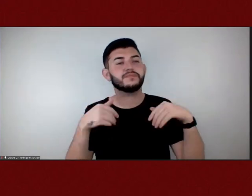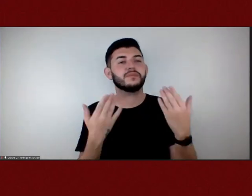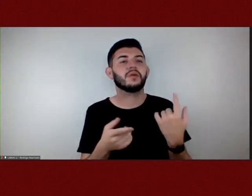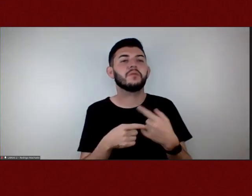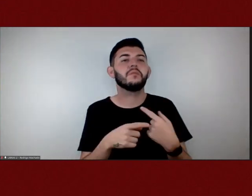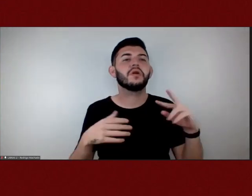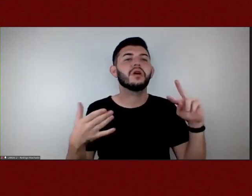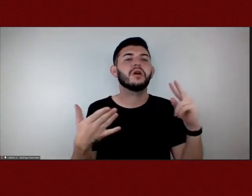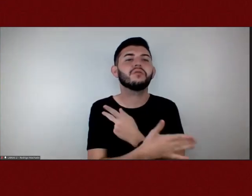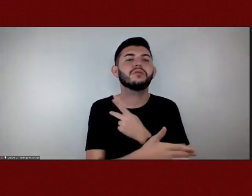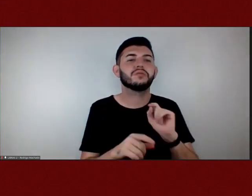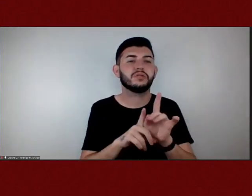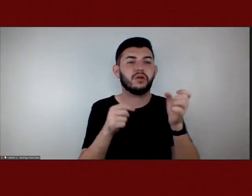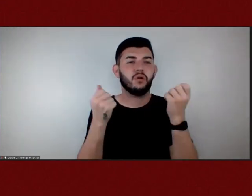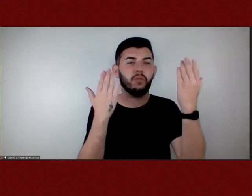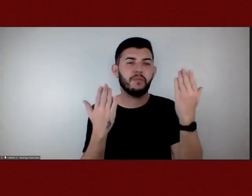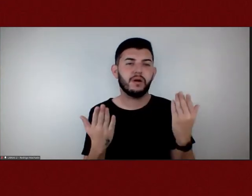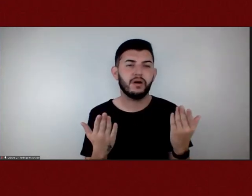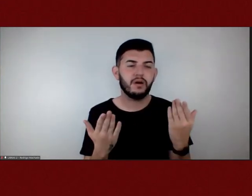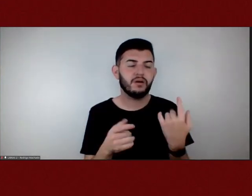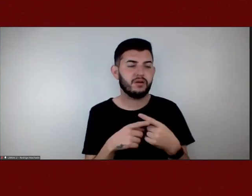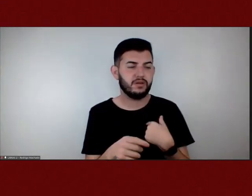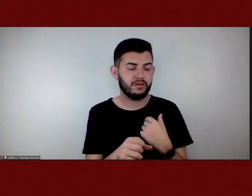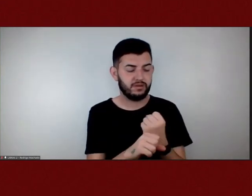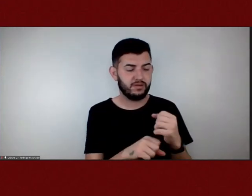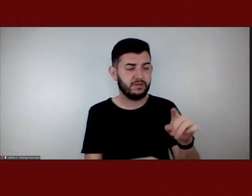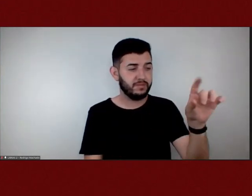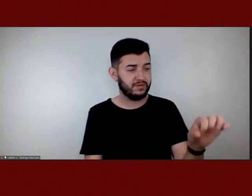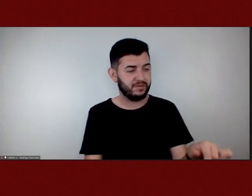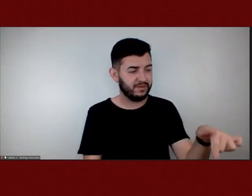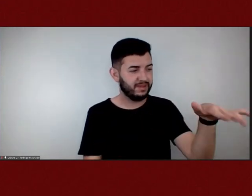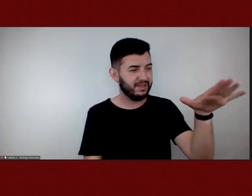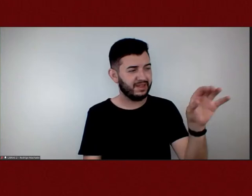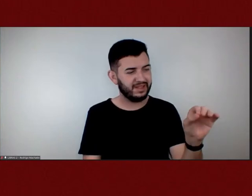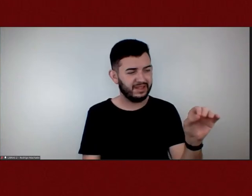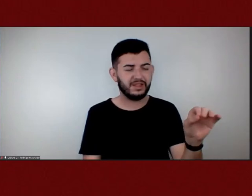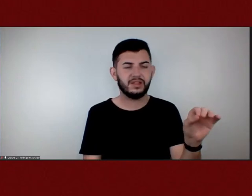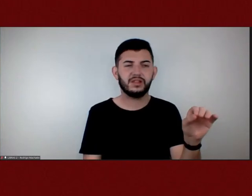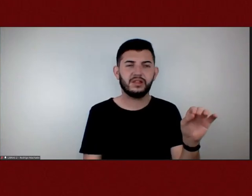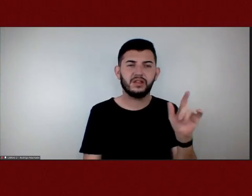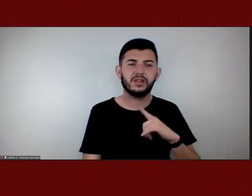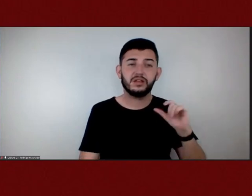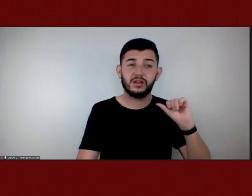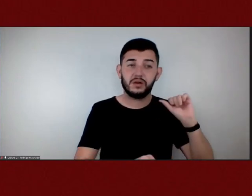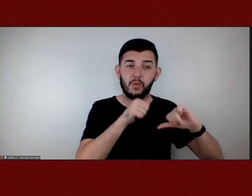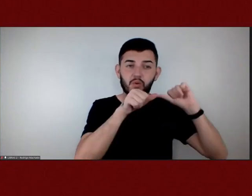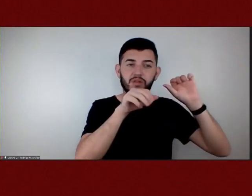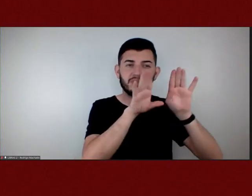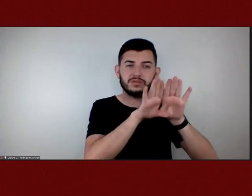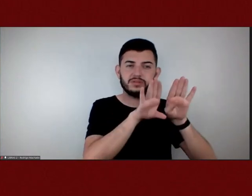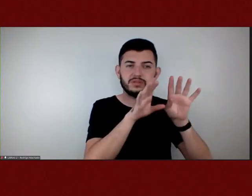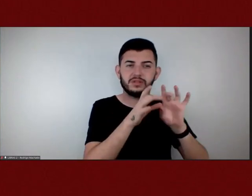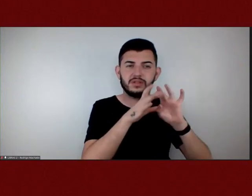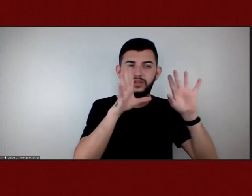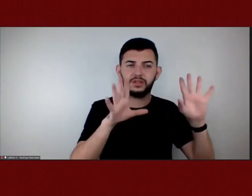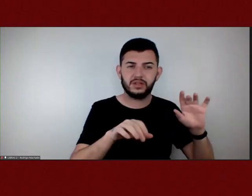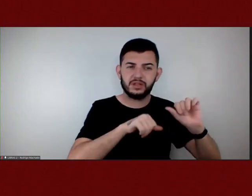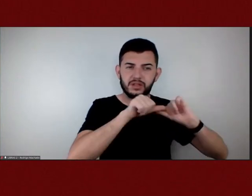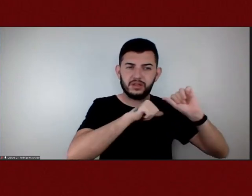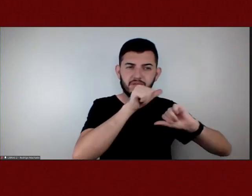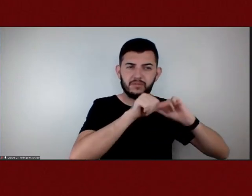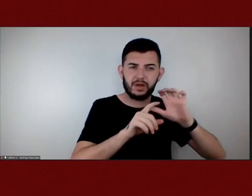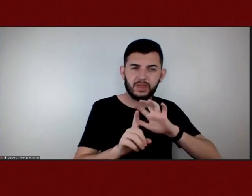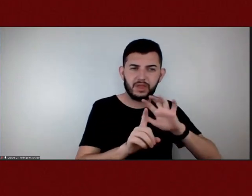anos 60 e 70, quanto mais mudanças democratizadoras, transformadoras eram